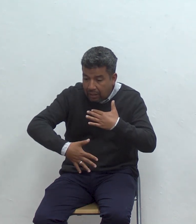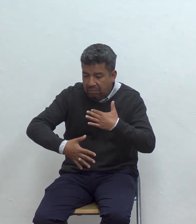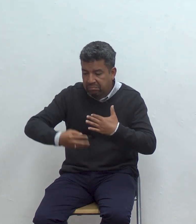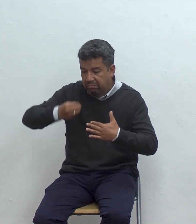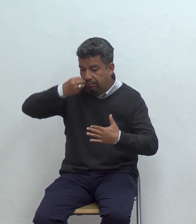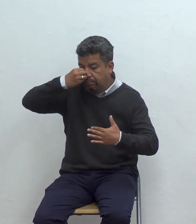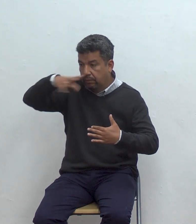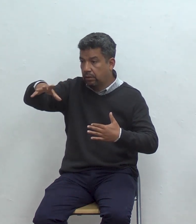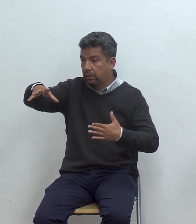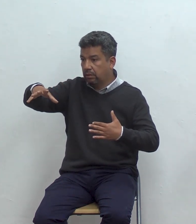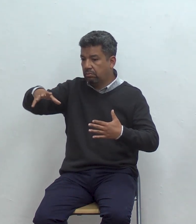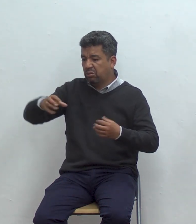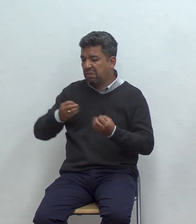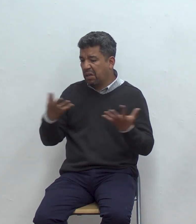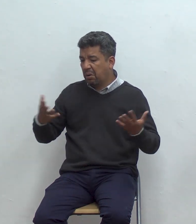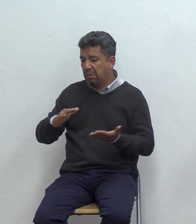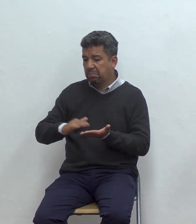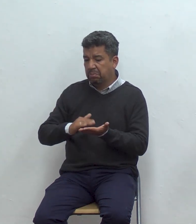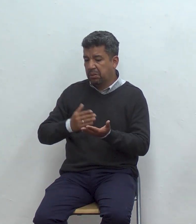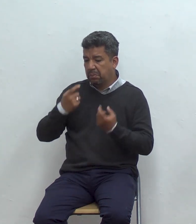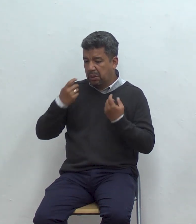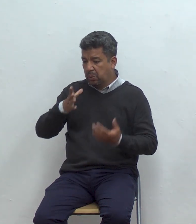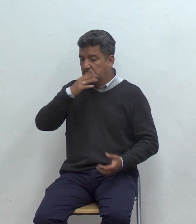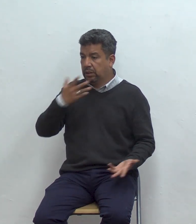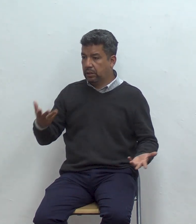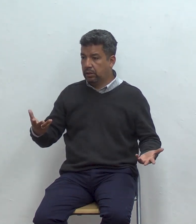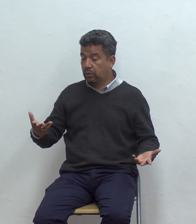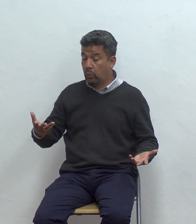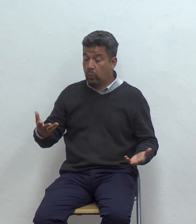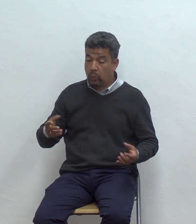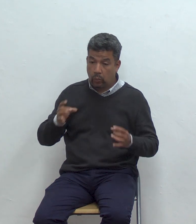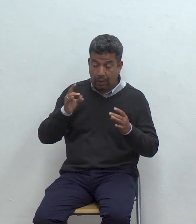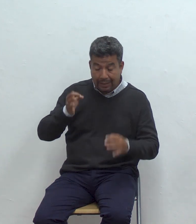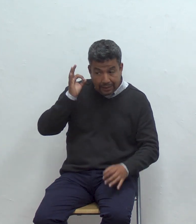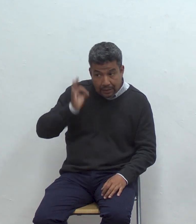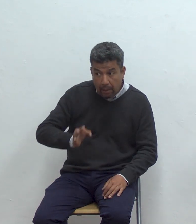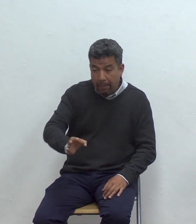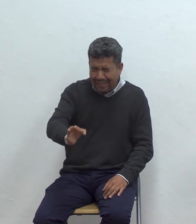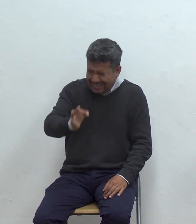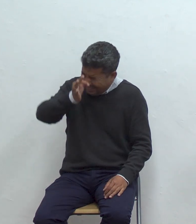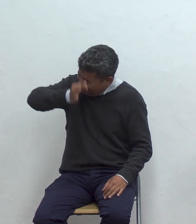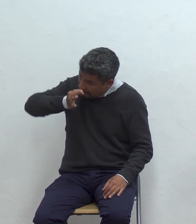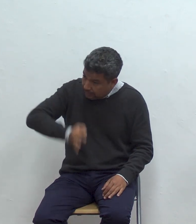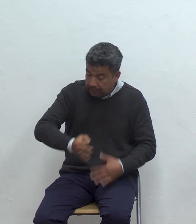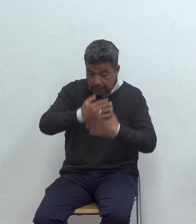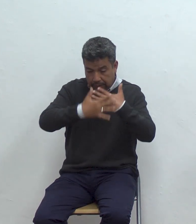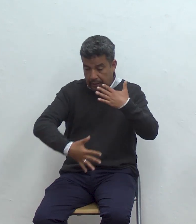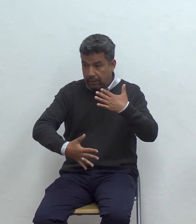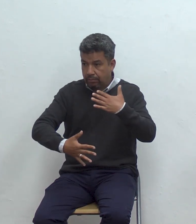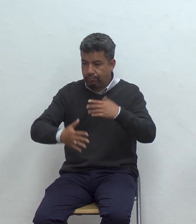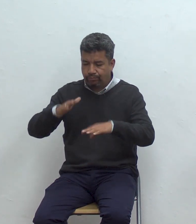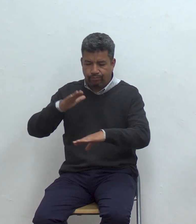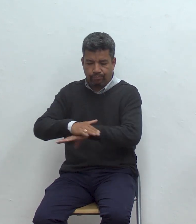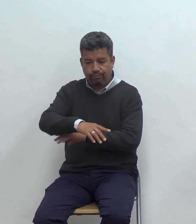el valor para perdonar nuestros pecados. Siempre, siempre, siempre esa sangre tiene el